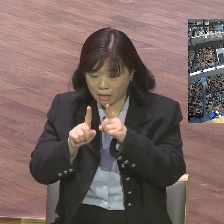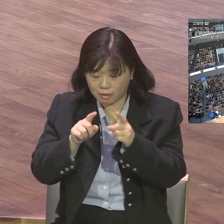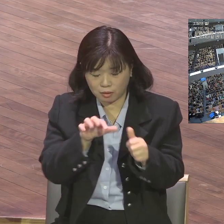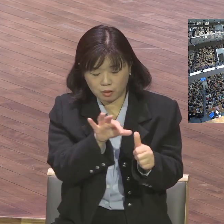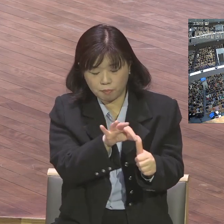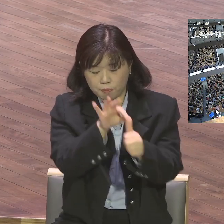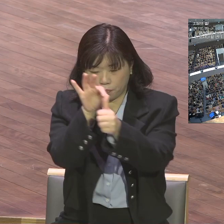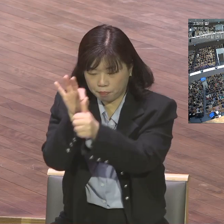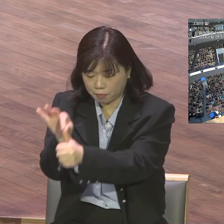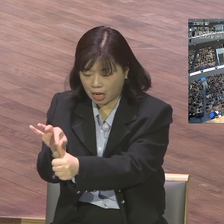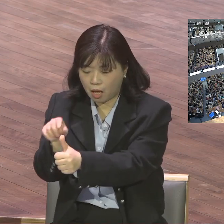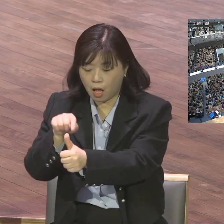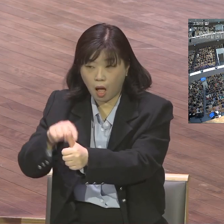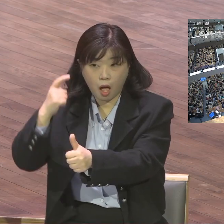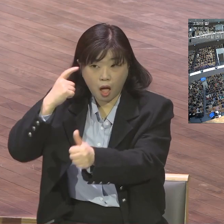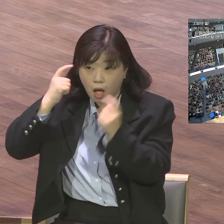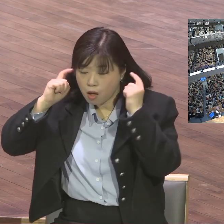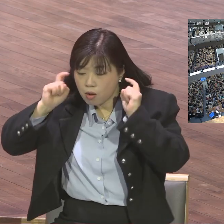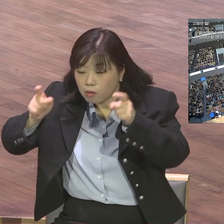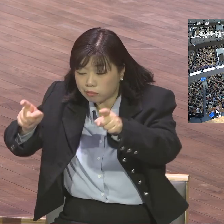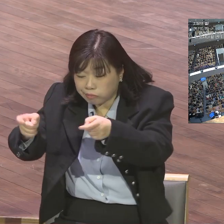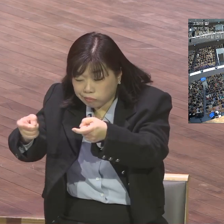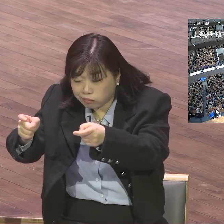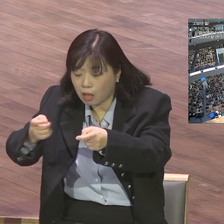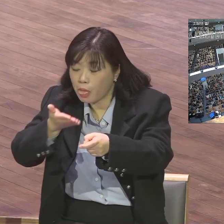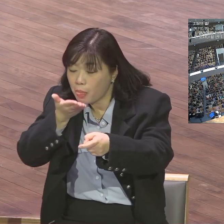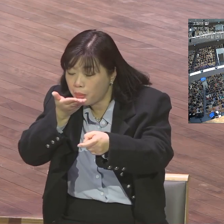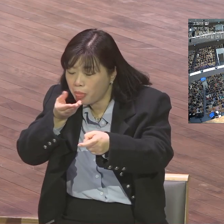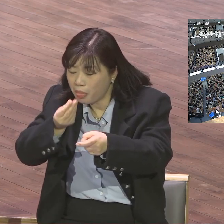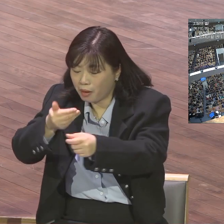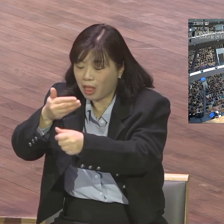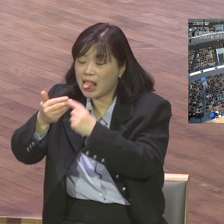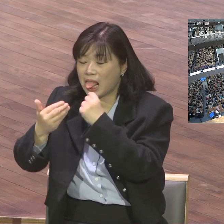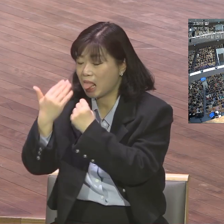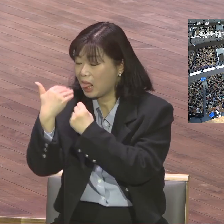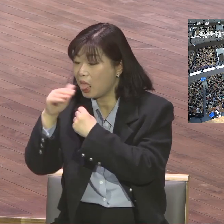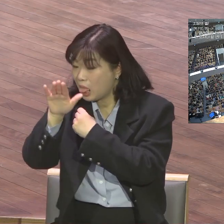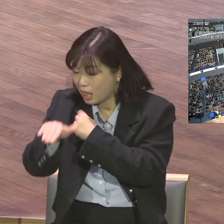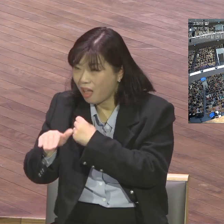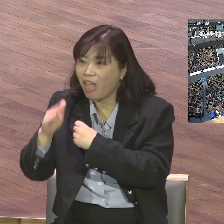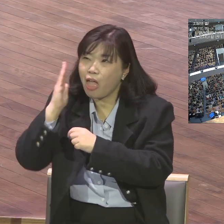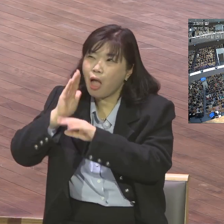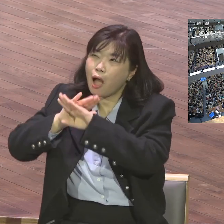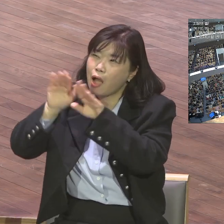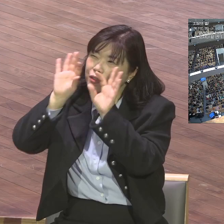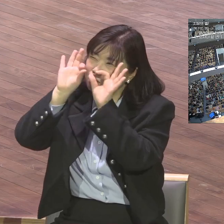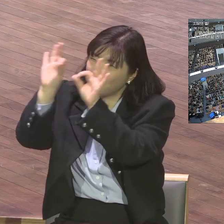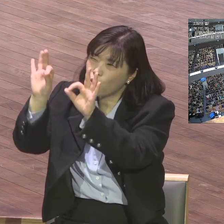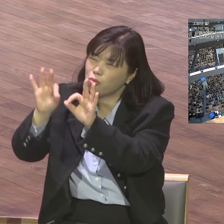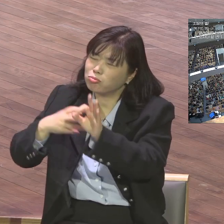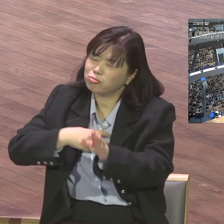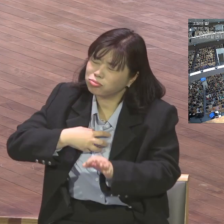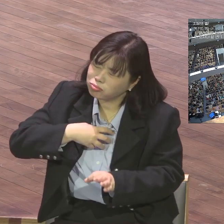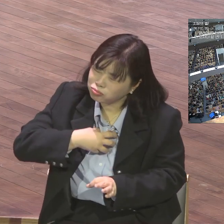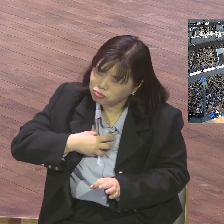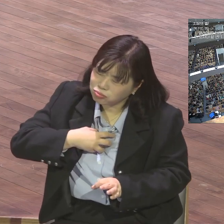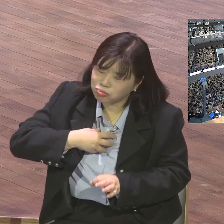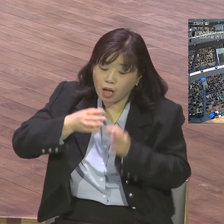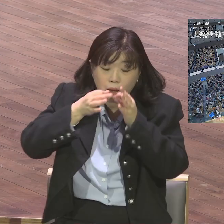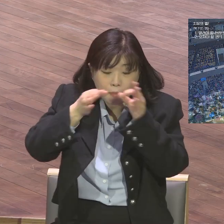손에 대시며 하늘 우르러 탄식하시며 그에게 이르시되 에바다 하시니 이는 열리라는 뜻이라.